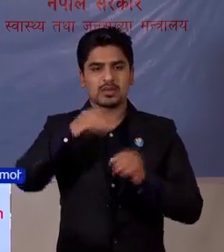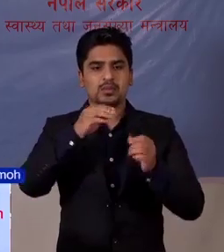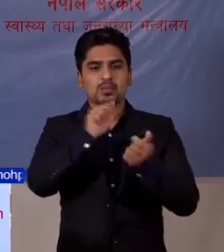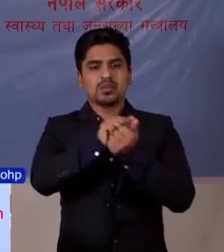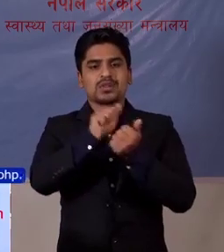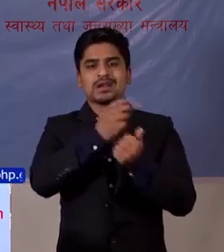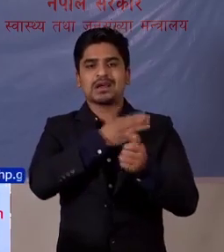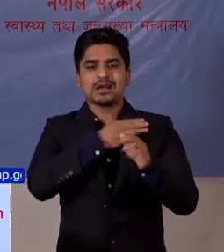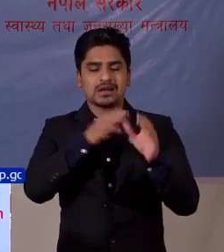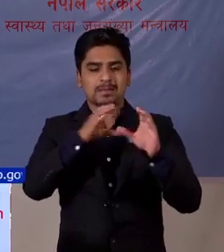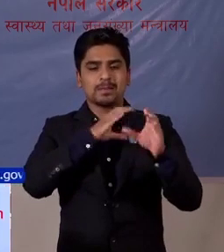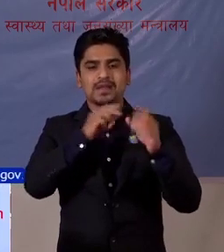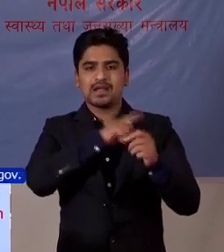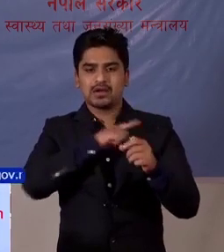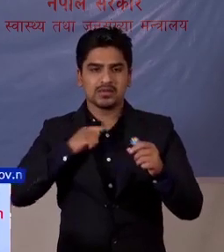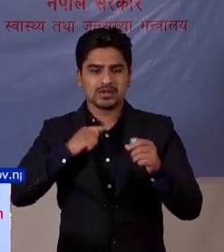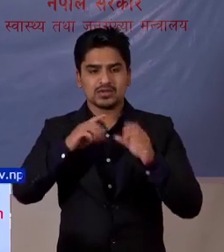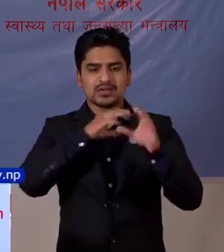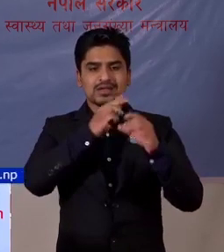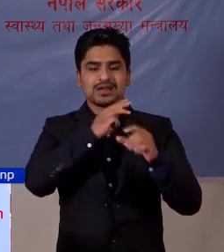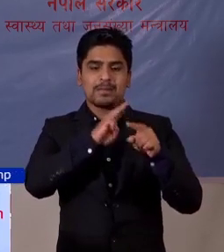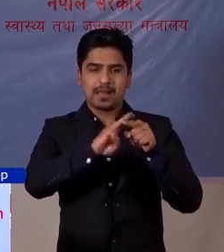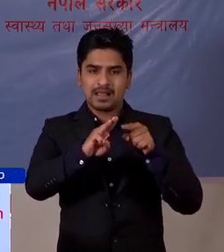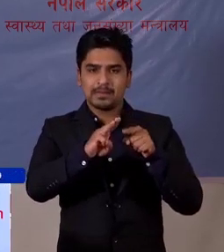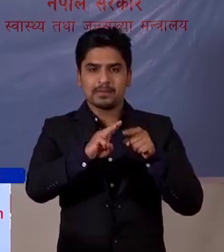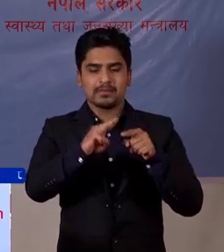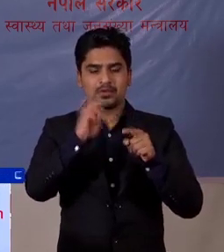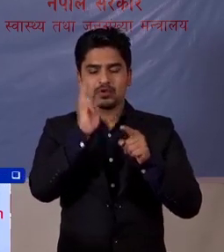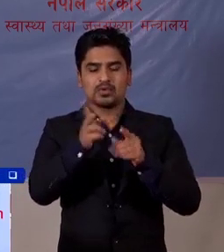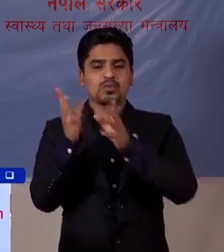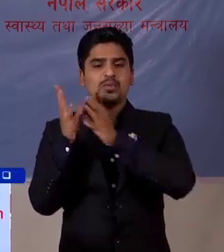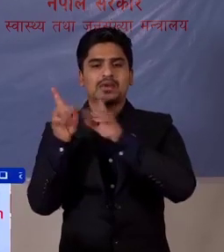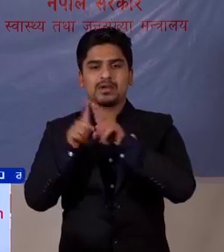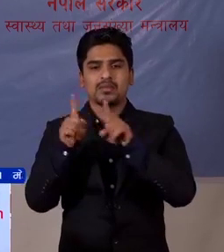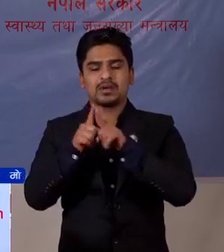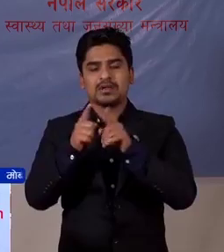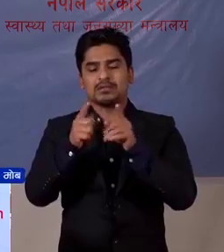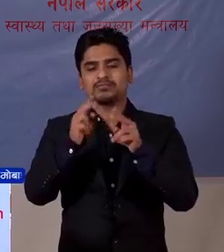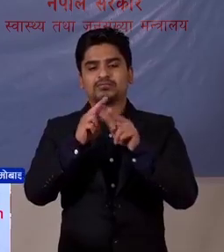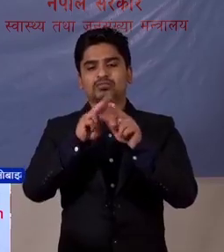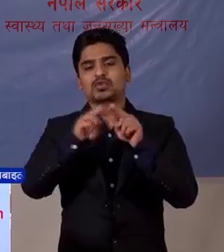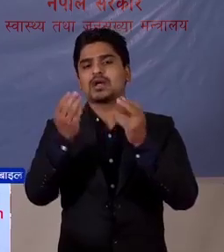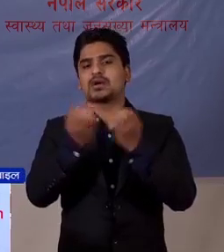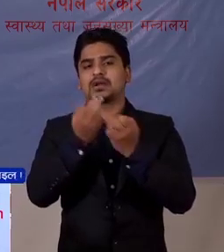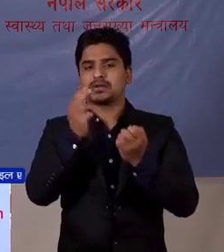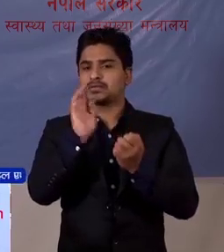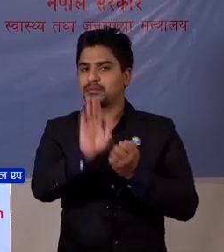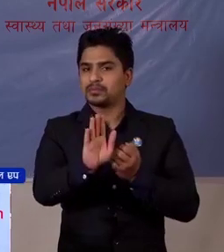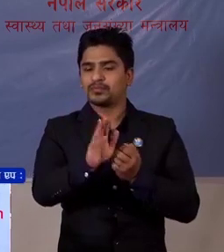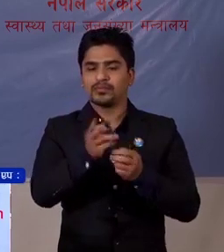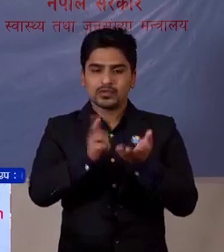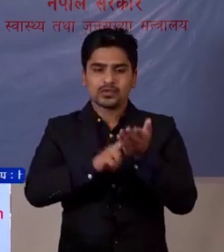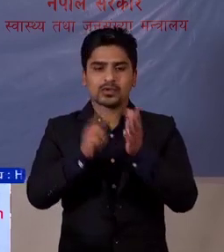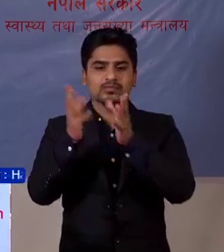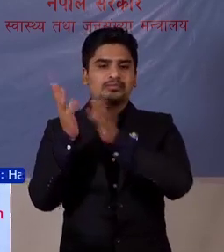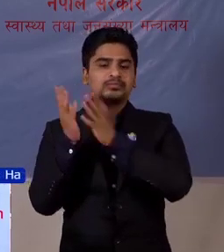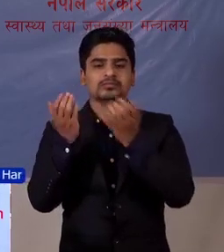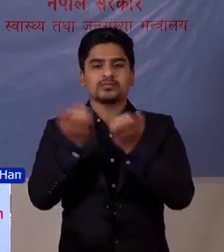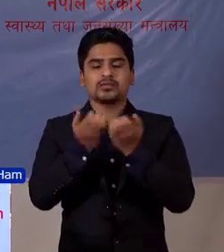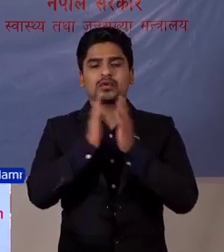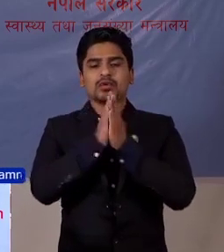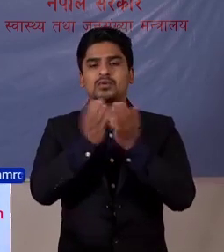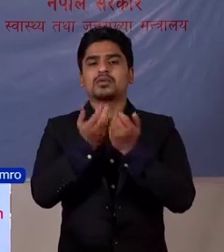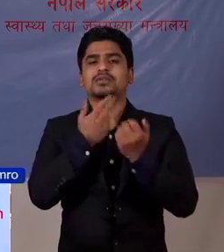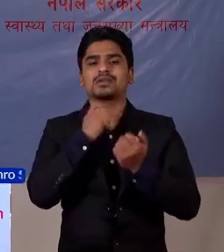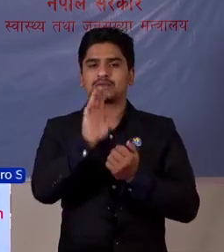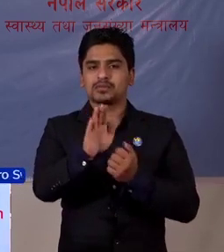पत्रकार साथीहरूको मिडियाकर्मीको सञ्चार माध्यमहरूको सो भूमिका पनि यहाँहरूले निर्वाह गरि नै राख्नुभएको छ। थप निर्वाहको लागि हामी अनुरोध